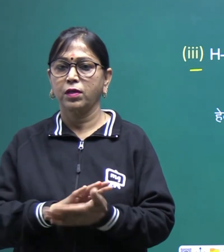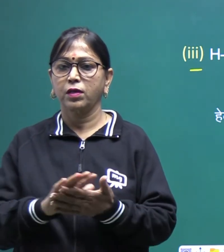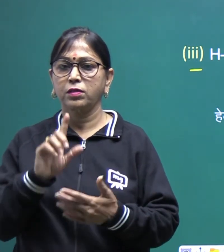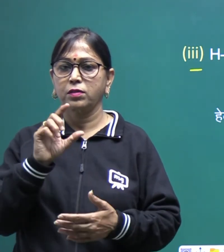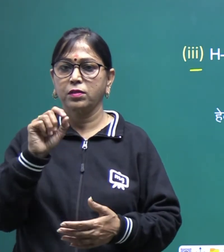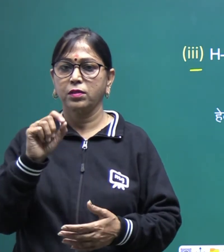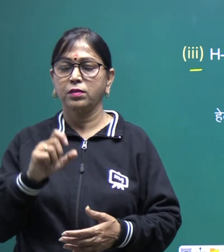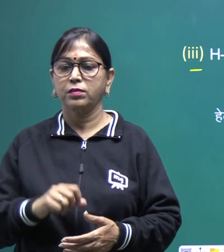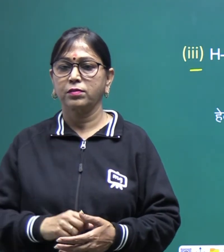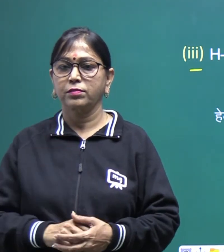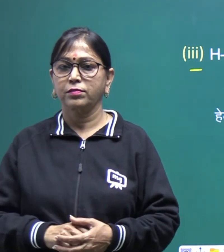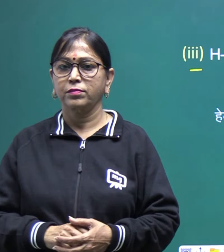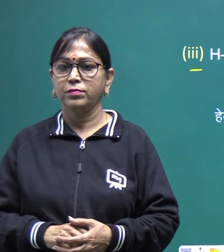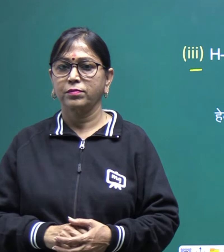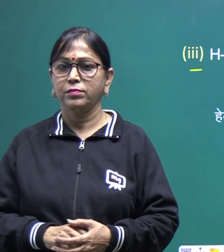C6H10